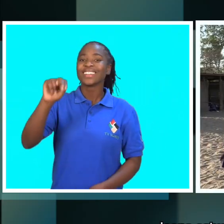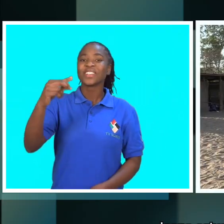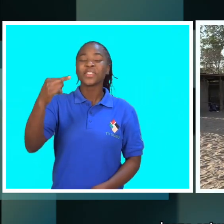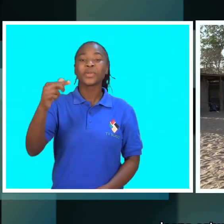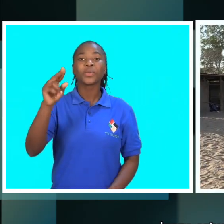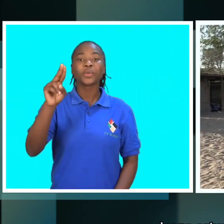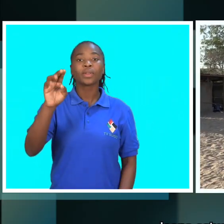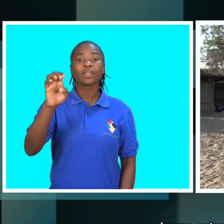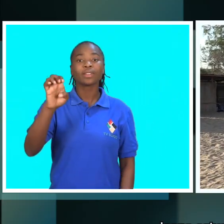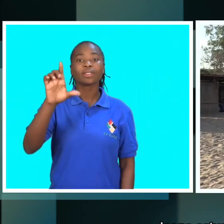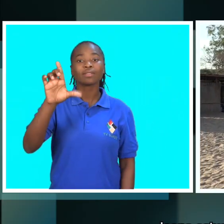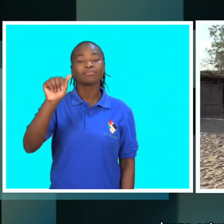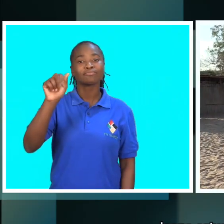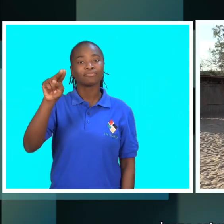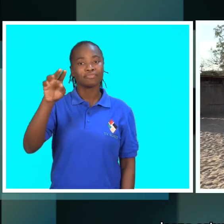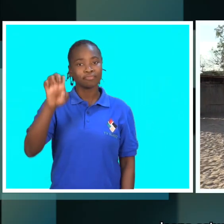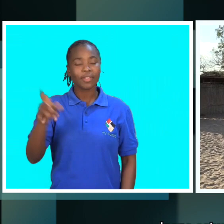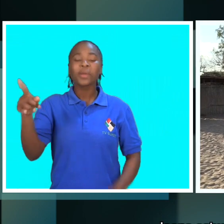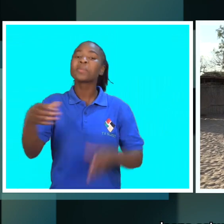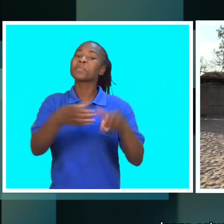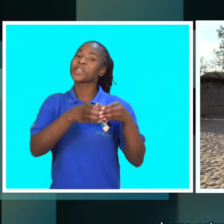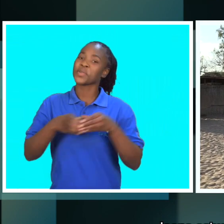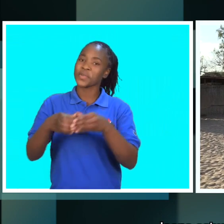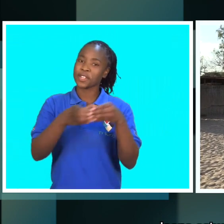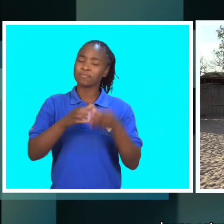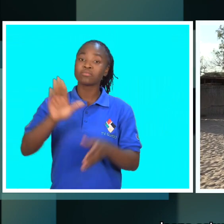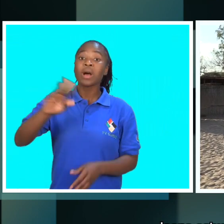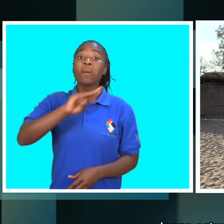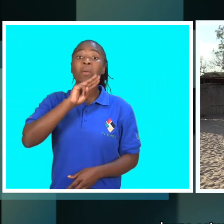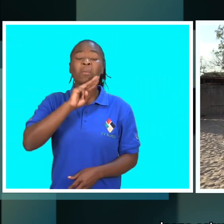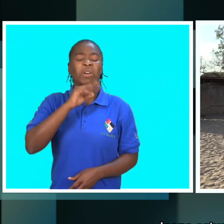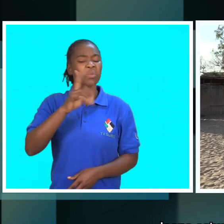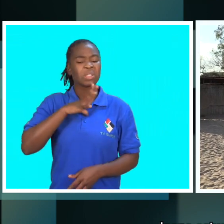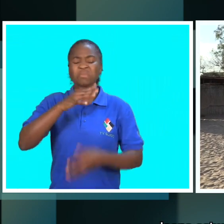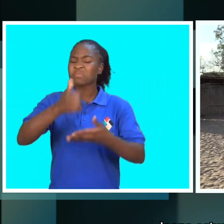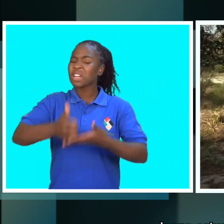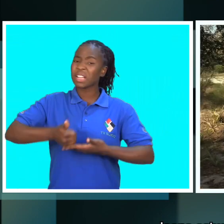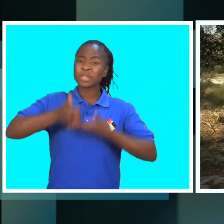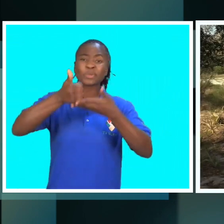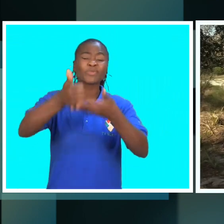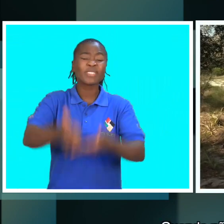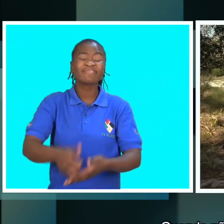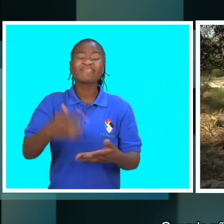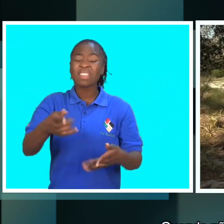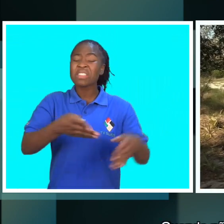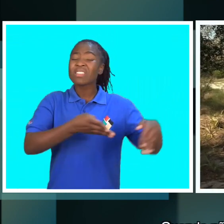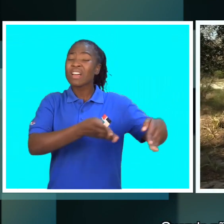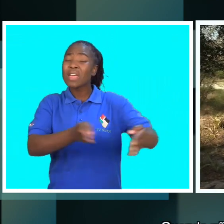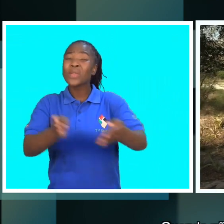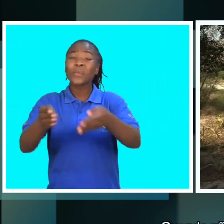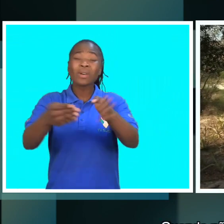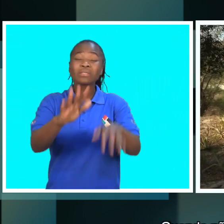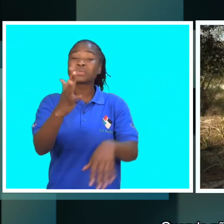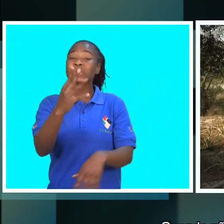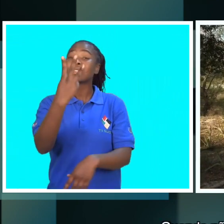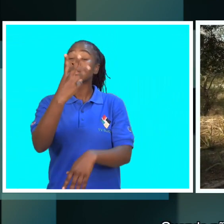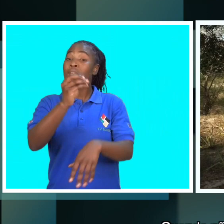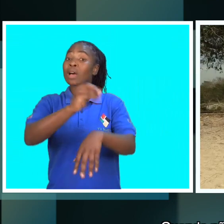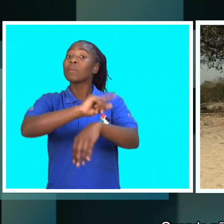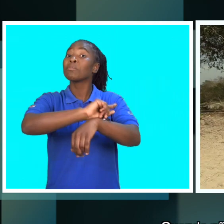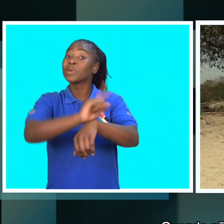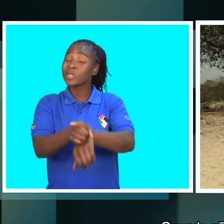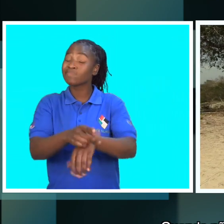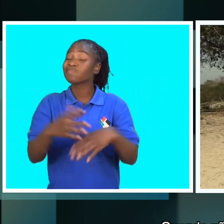Joana estuda na escola primária completa de Ingelane, em Marraquene. Quando não tem ajuda da mãe,